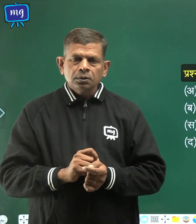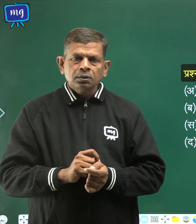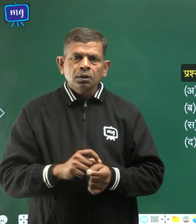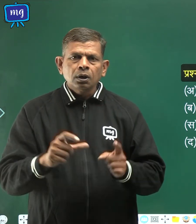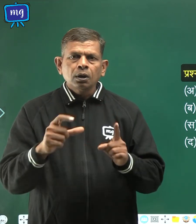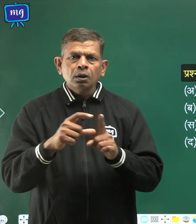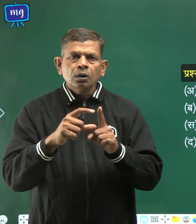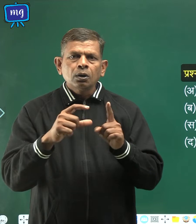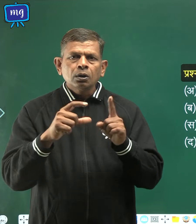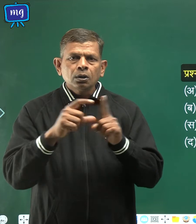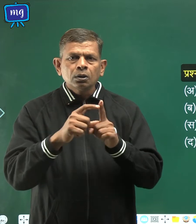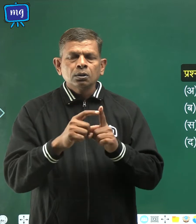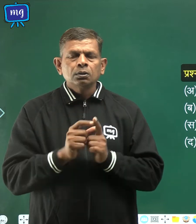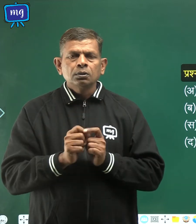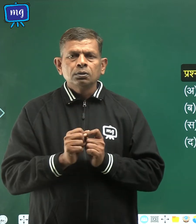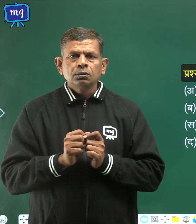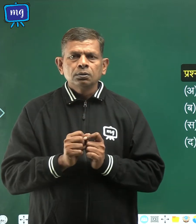द।